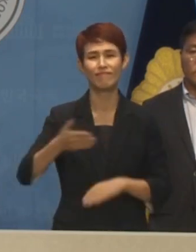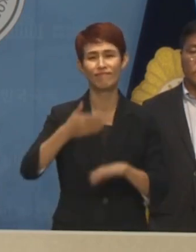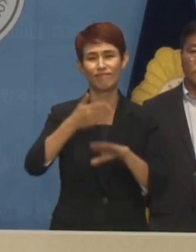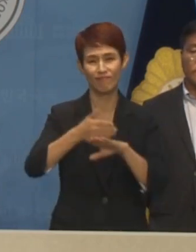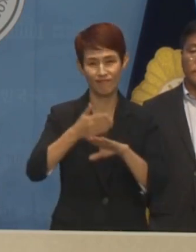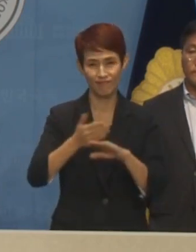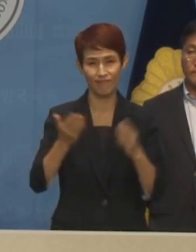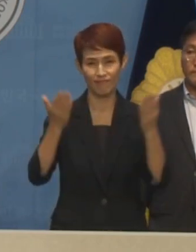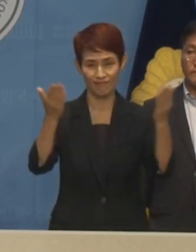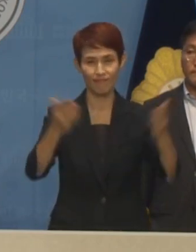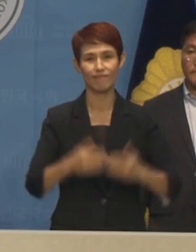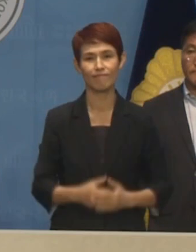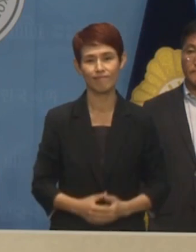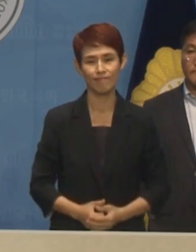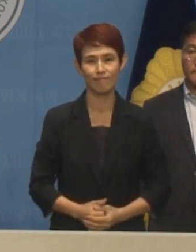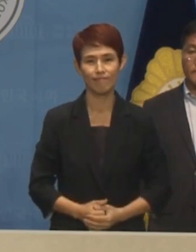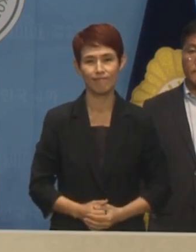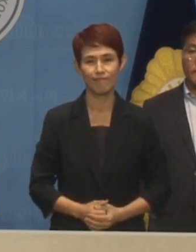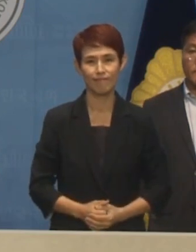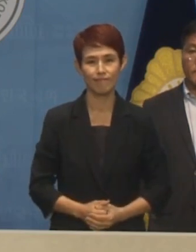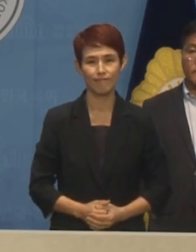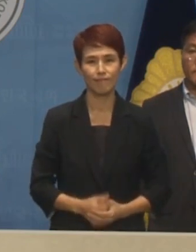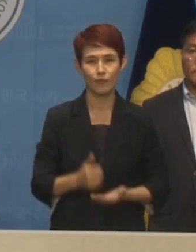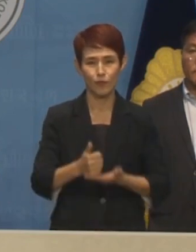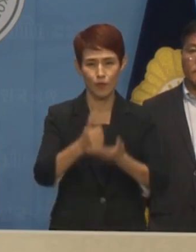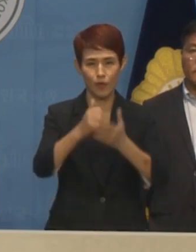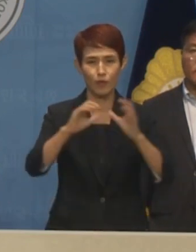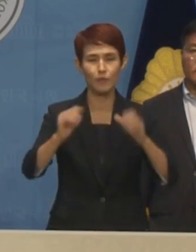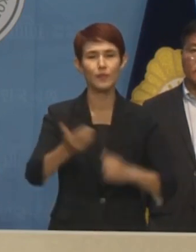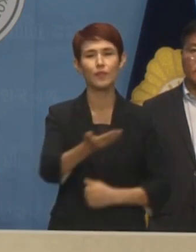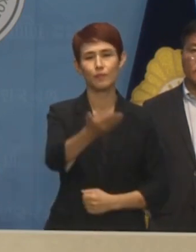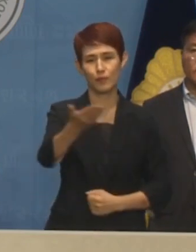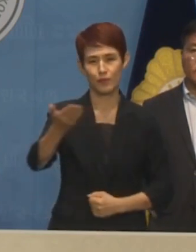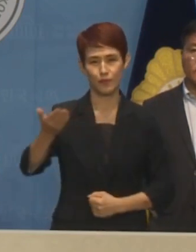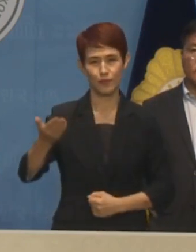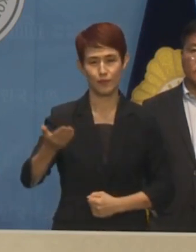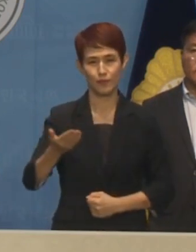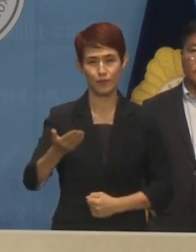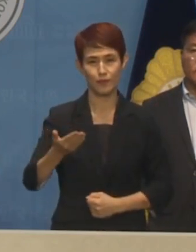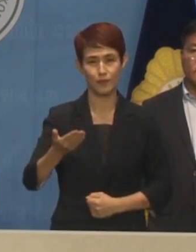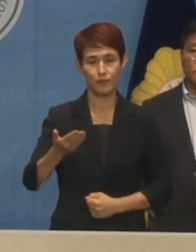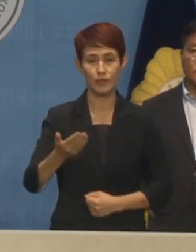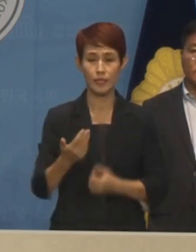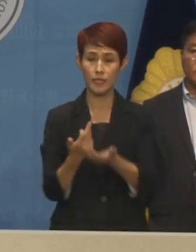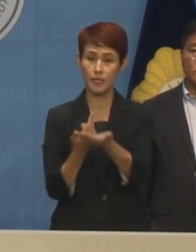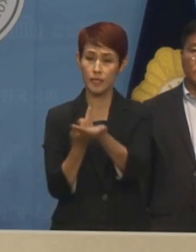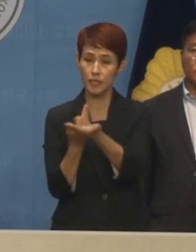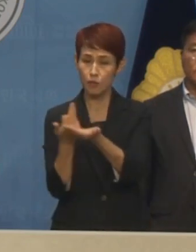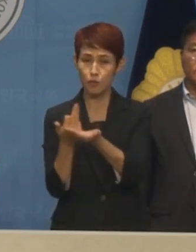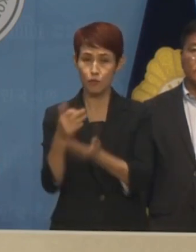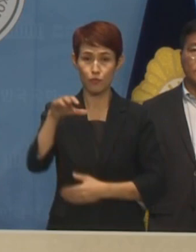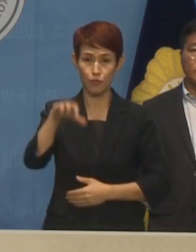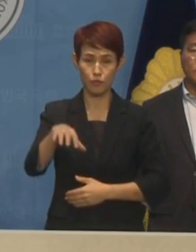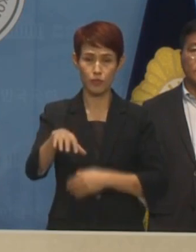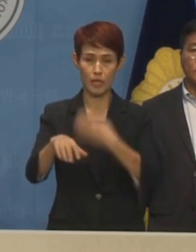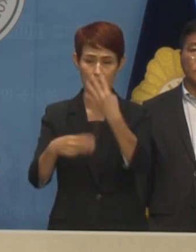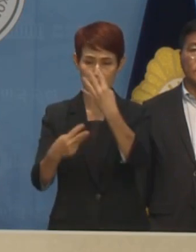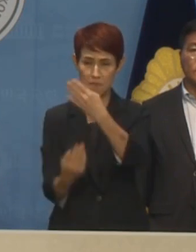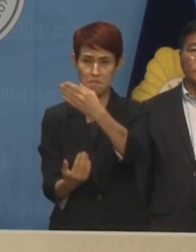감사의 말씀을 드립니다. 존경하는 국민 여러분, 제주 4.3은 제주를